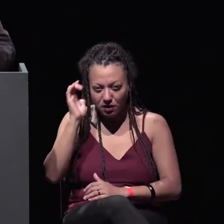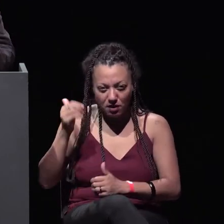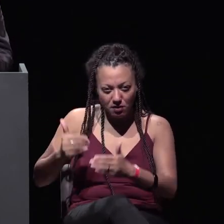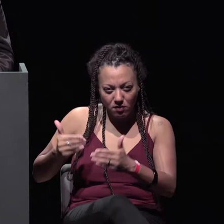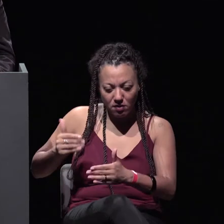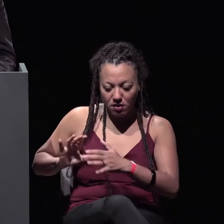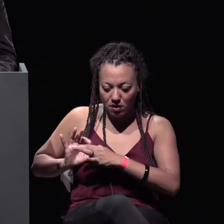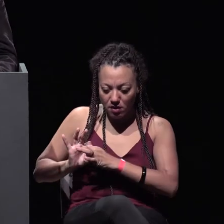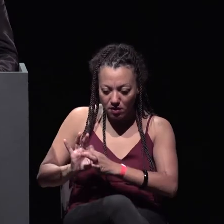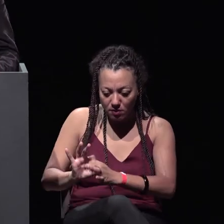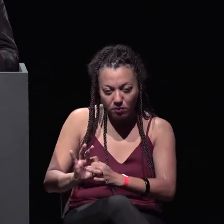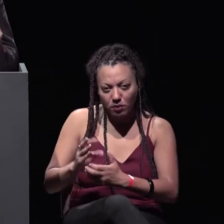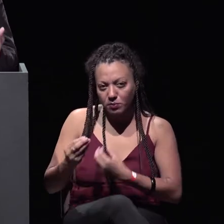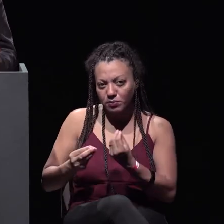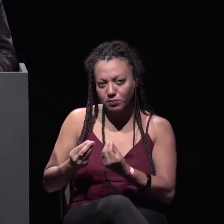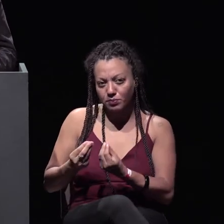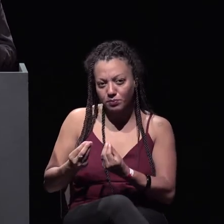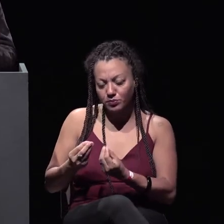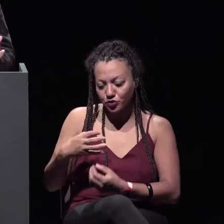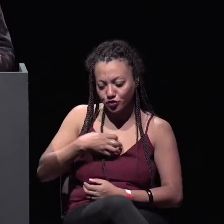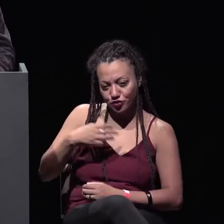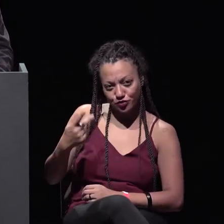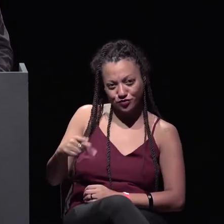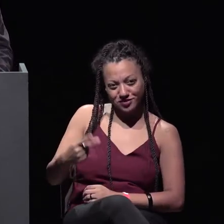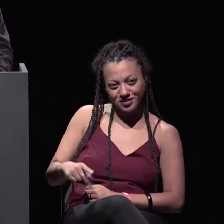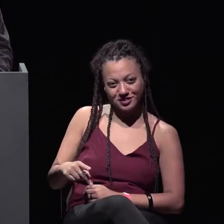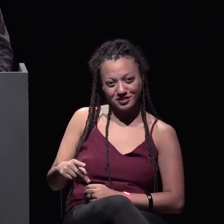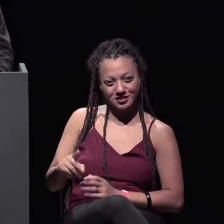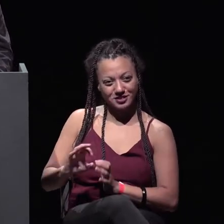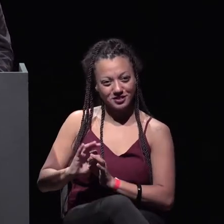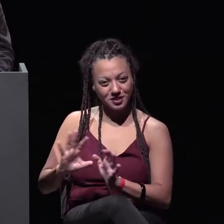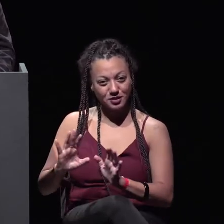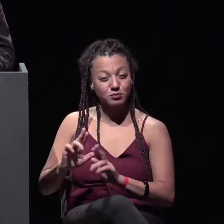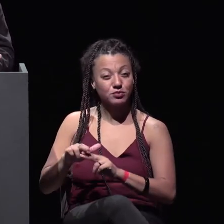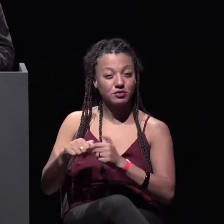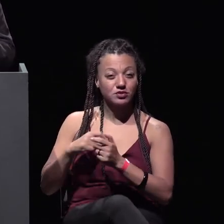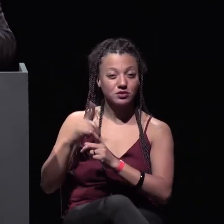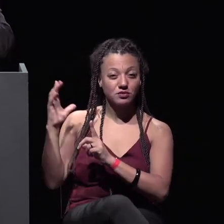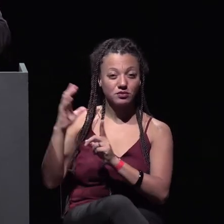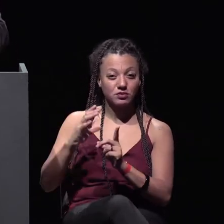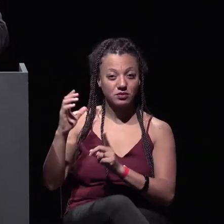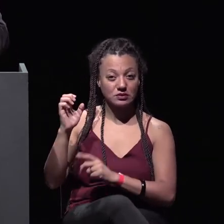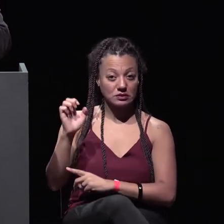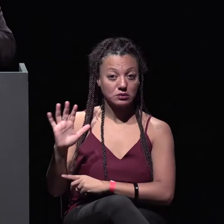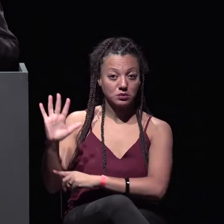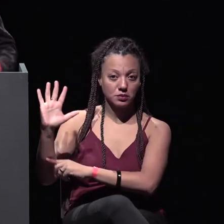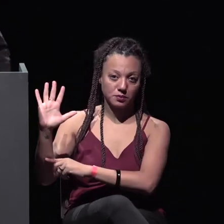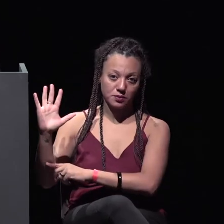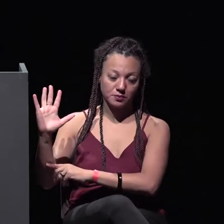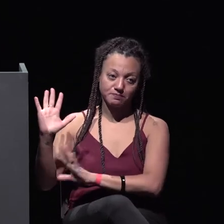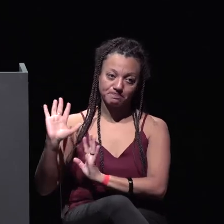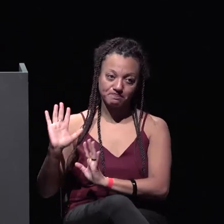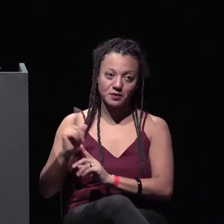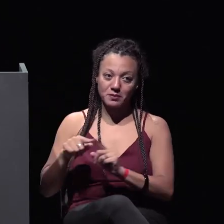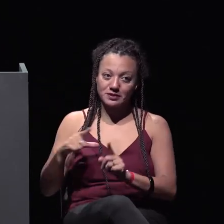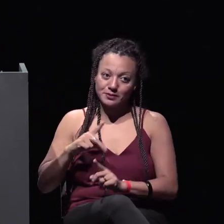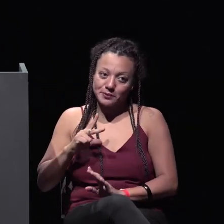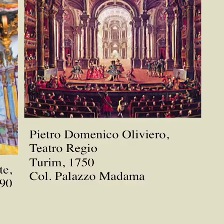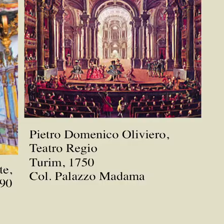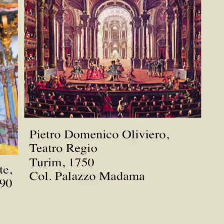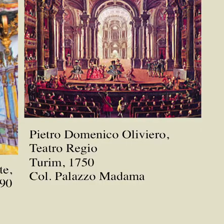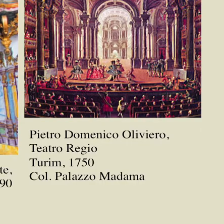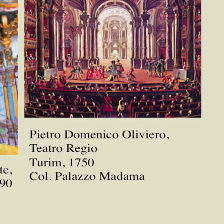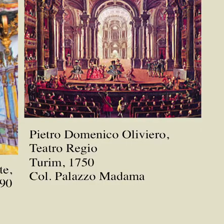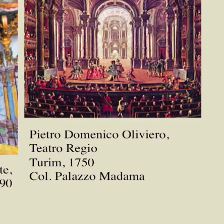tomando as liberdades que tomou em relação a um suposto cânon europeu ainda é um tema particular que mencionava que o caso por exemplo